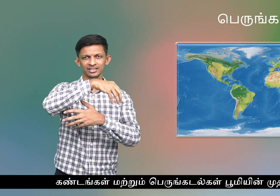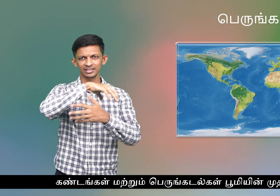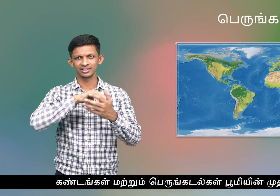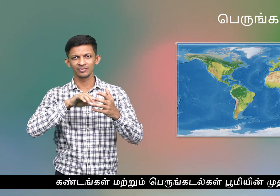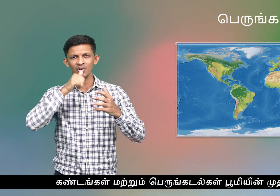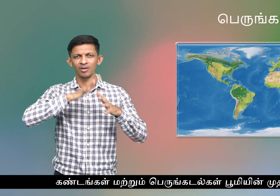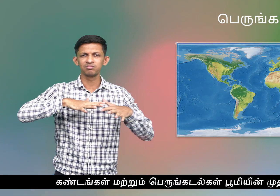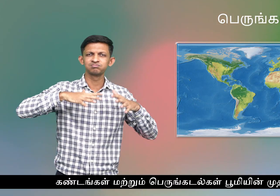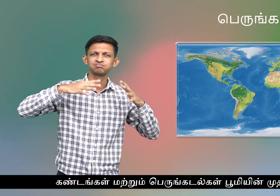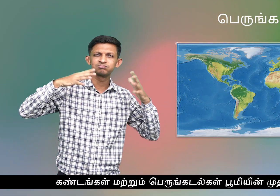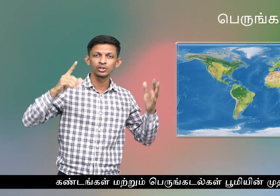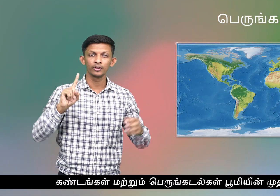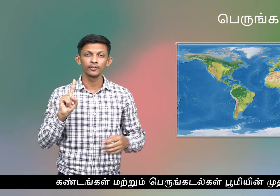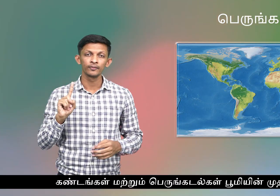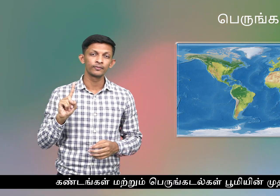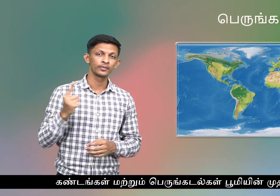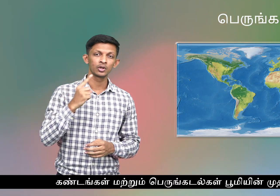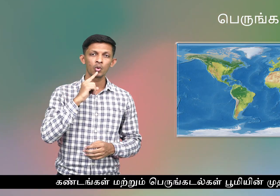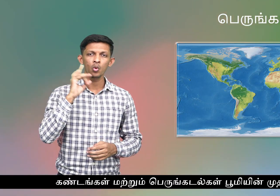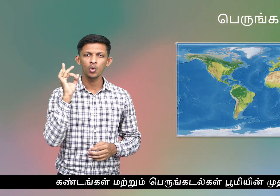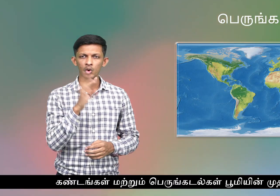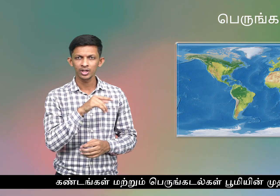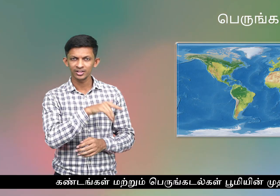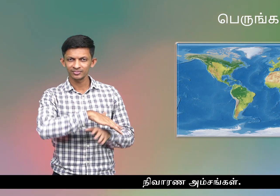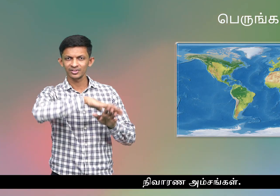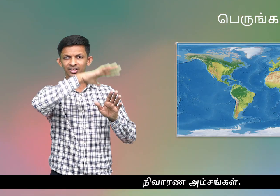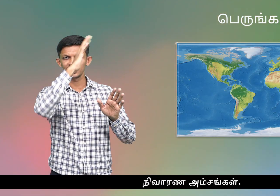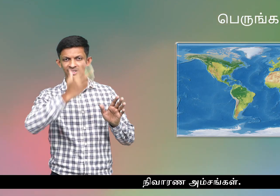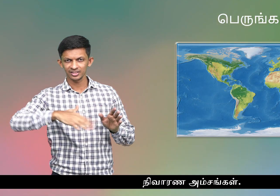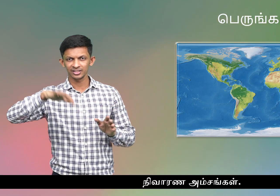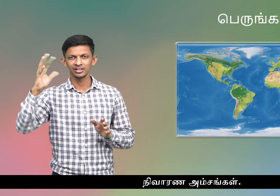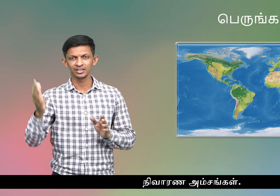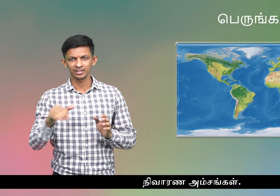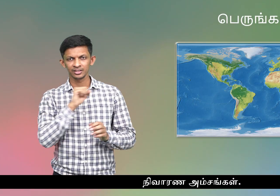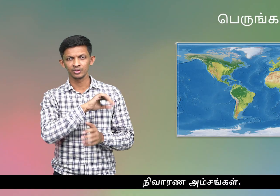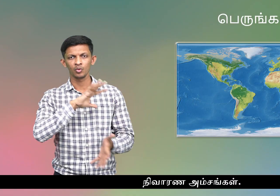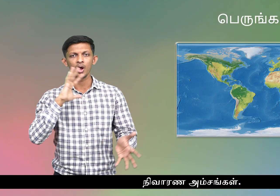கண்டங்கள் மற்றும் பெருங்கடல்கள் பூமியின் முதல் வரிசை நிவாரண அம்சங்கள்.